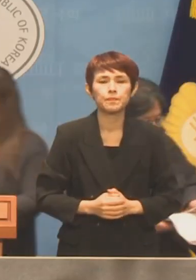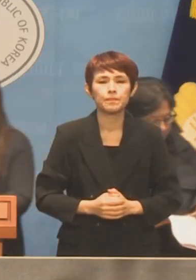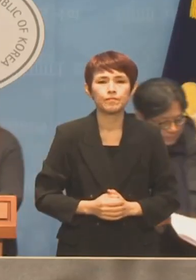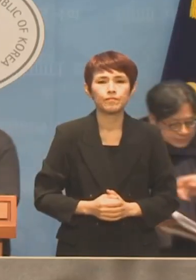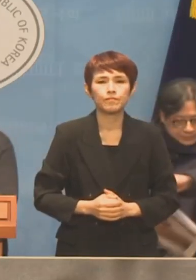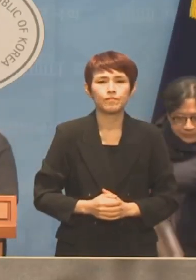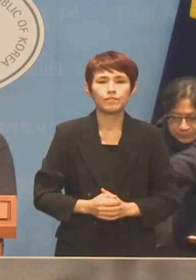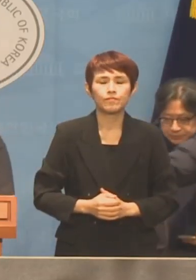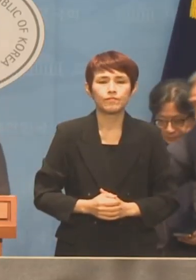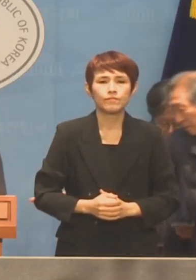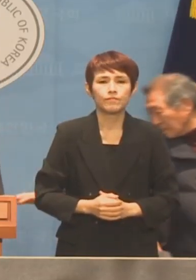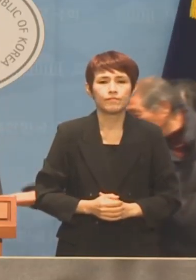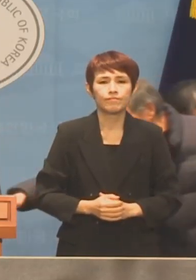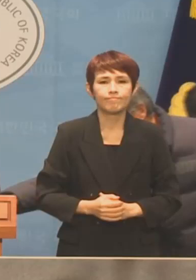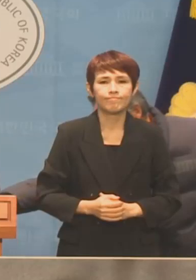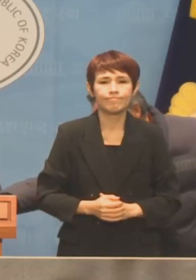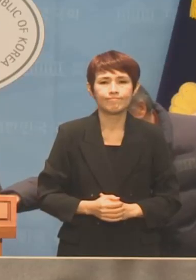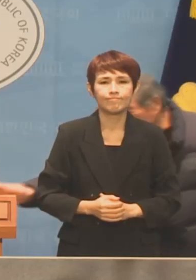감사합니다.